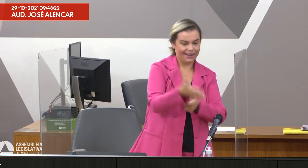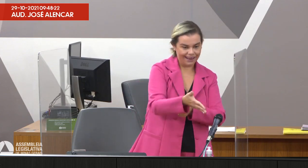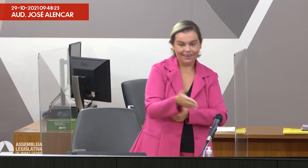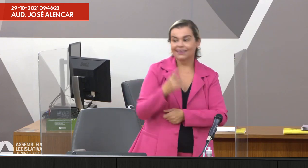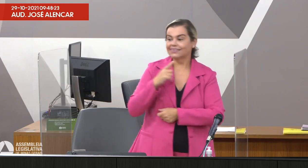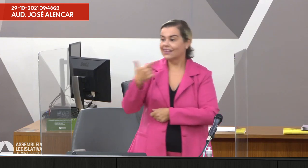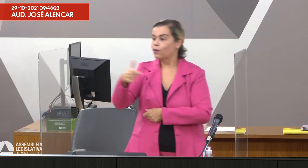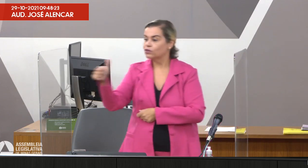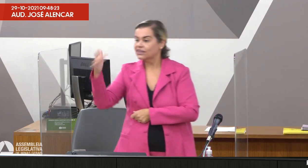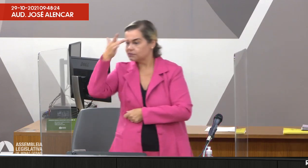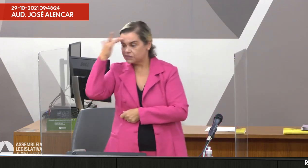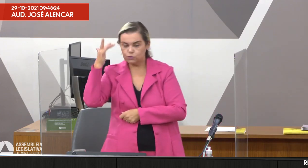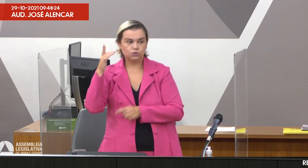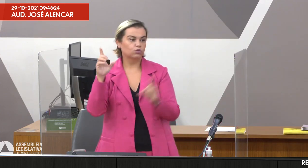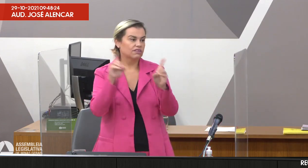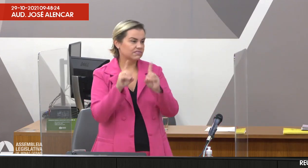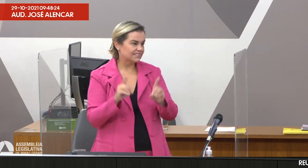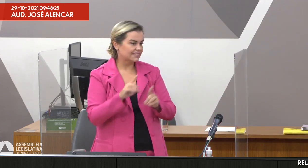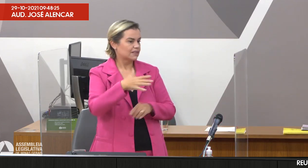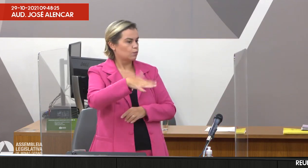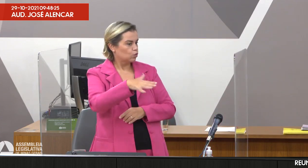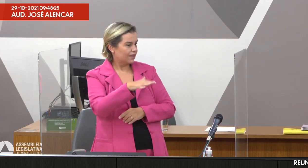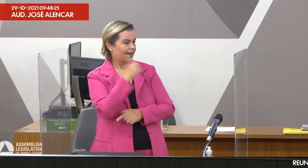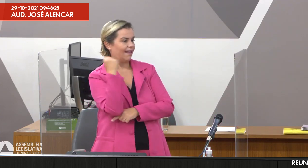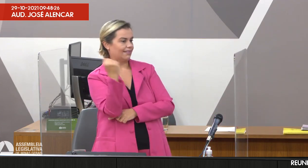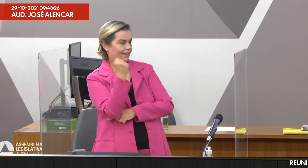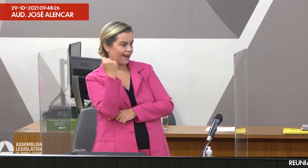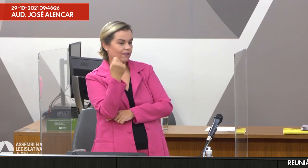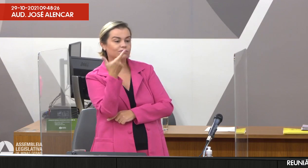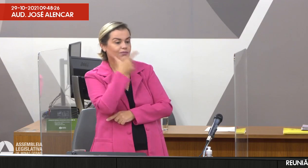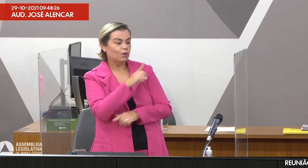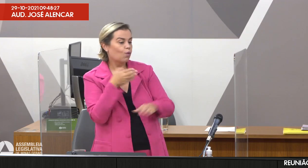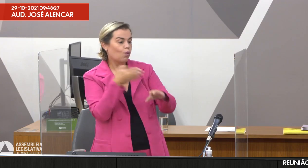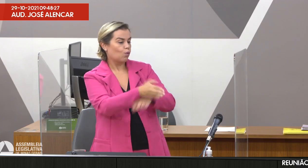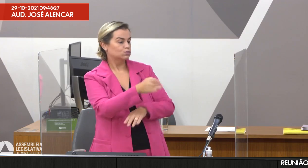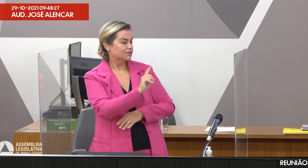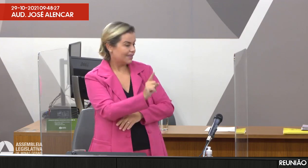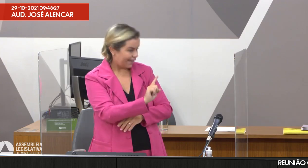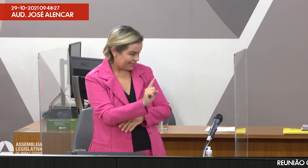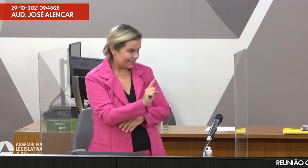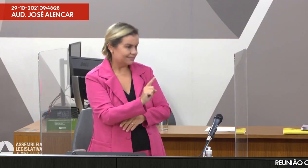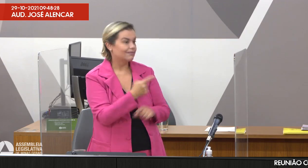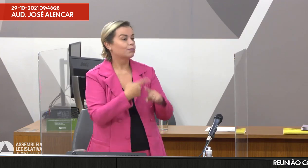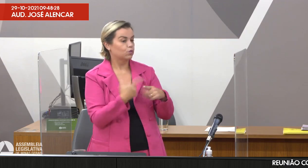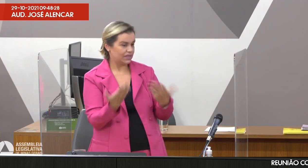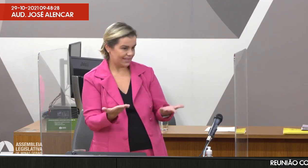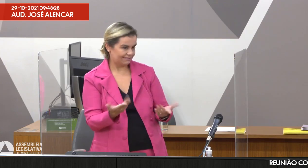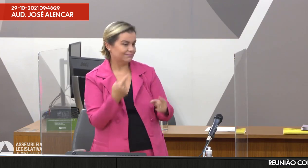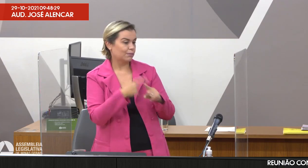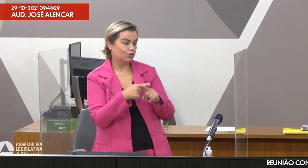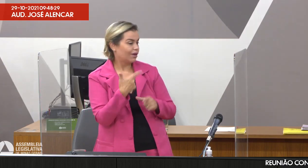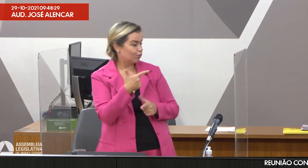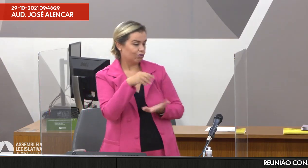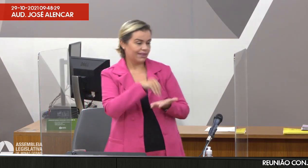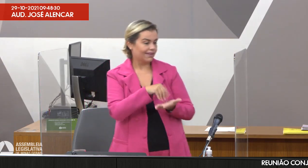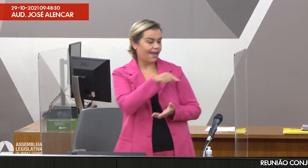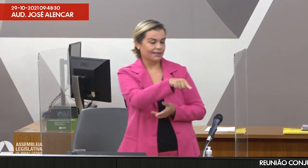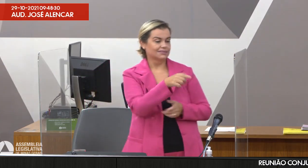Muitas vezes as pessoas querem trabalhar com pessoas com deficiência, contanto que ela tenha uma deficiência leve. E as pessoas